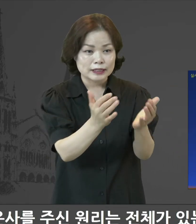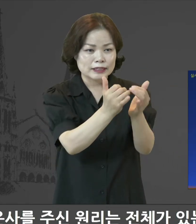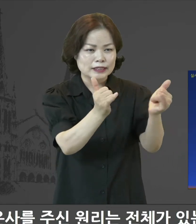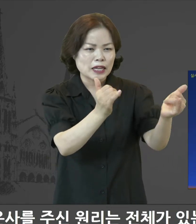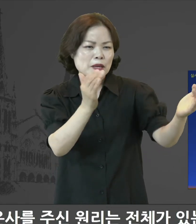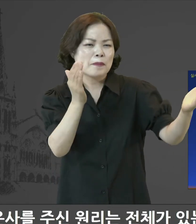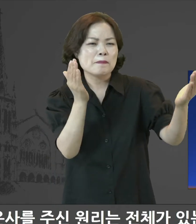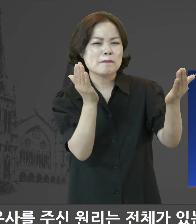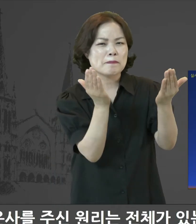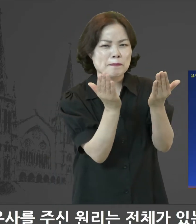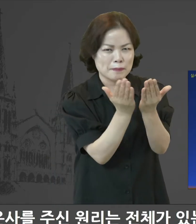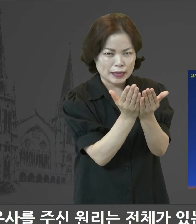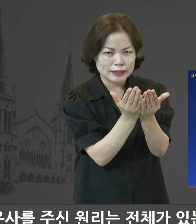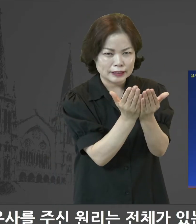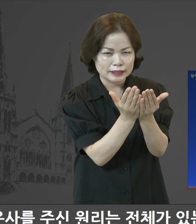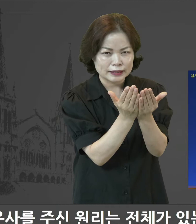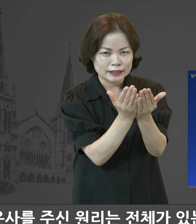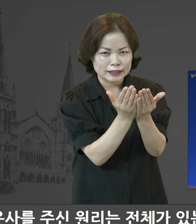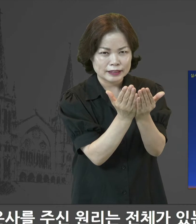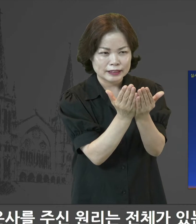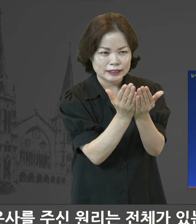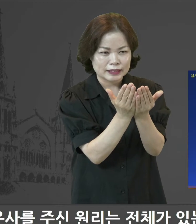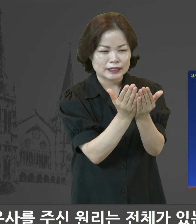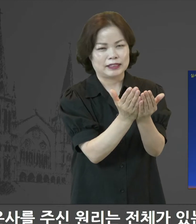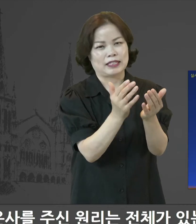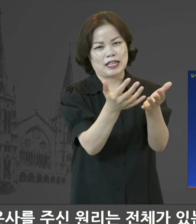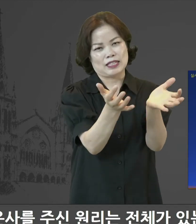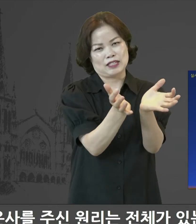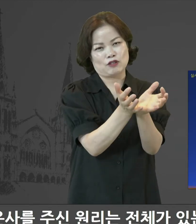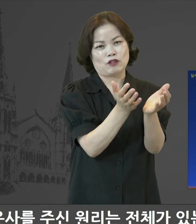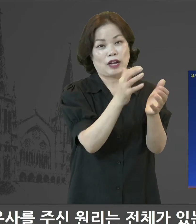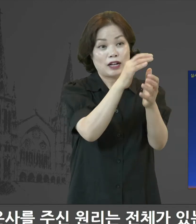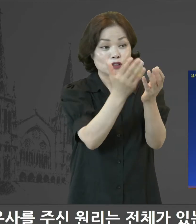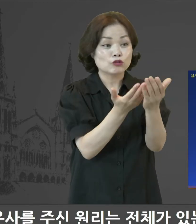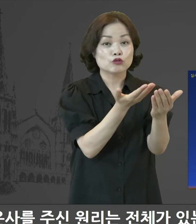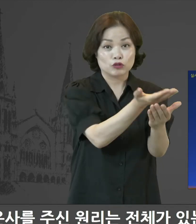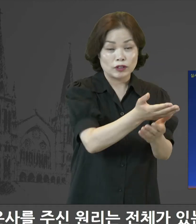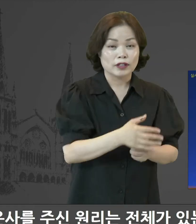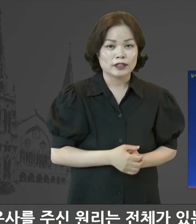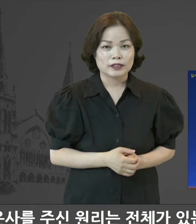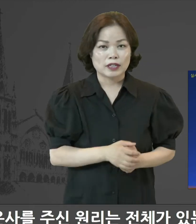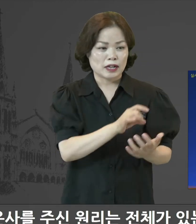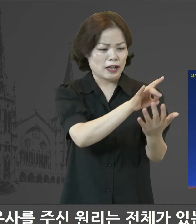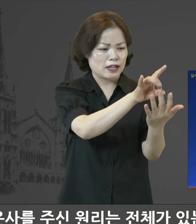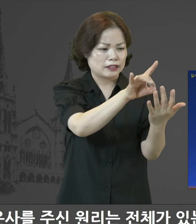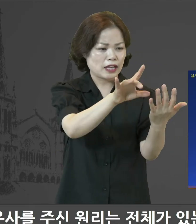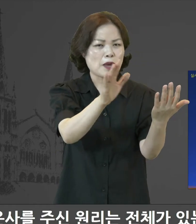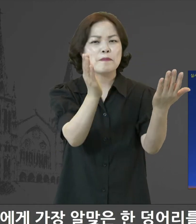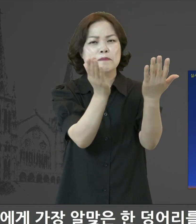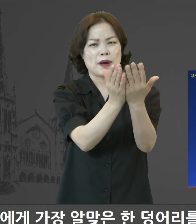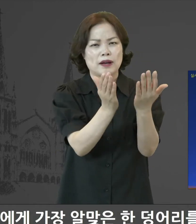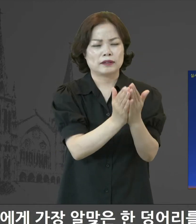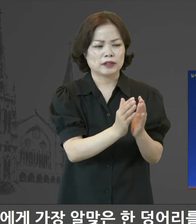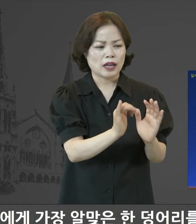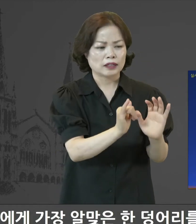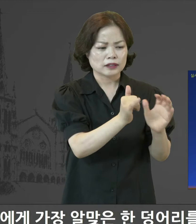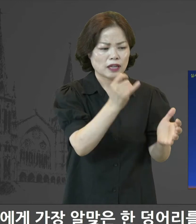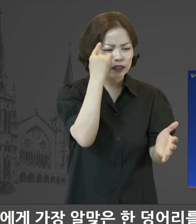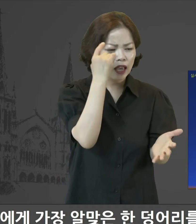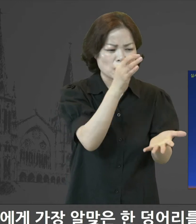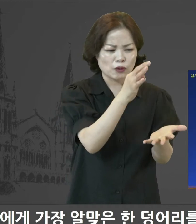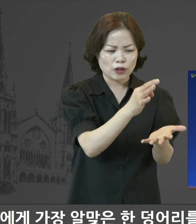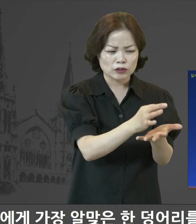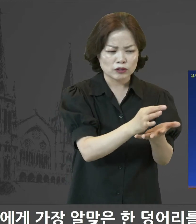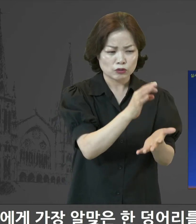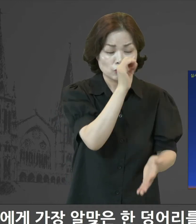가장 알맞은 한 덩어리를 주신 겁니다. 그러다 보니까 어떤 사람에게는 세상적 가치에 의해서 조금 좋은 것 갈